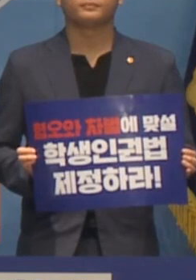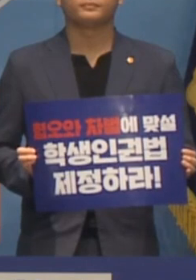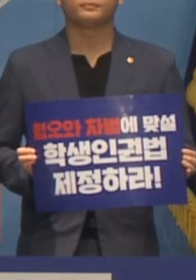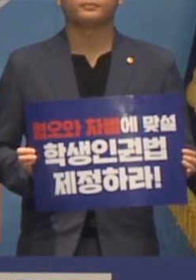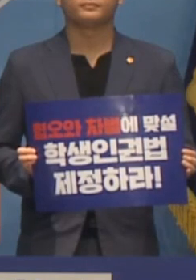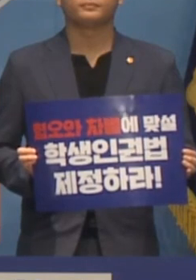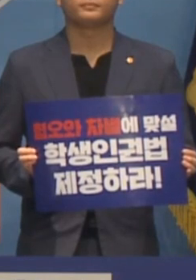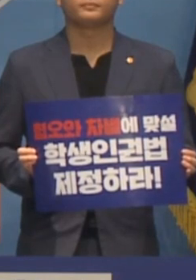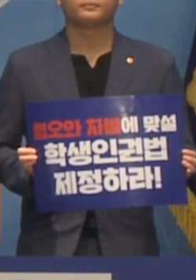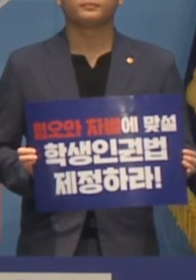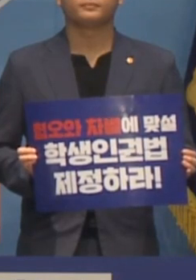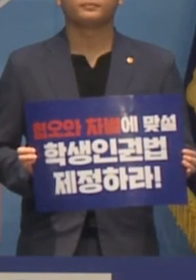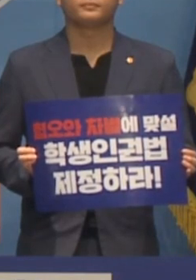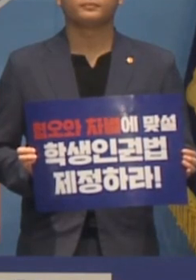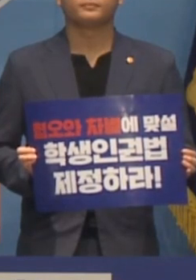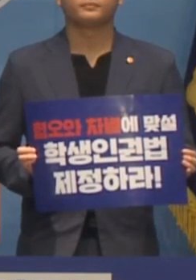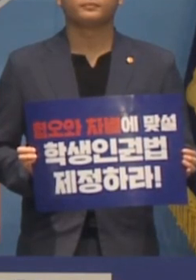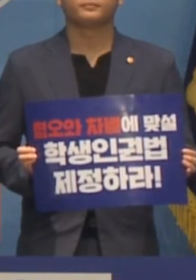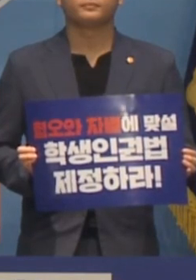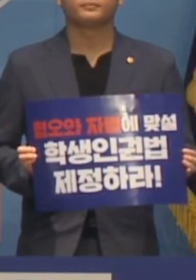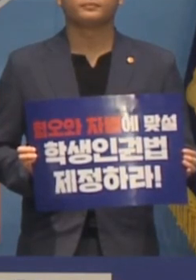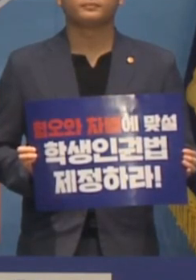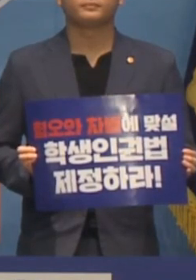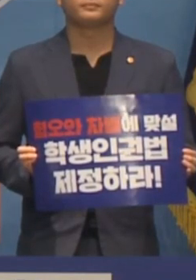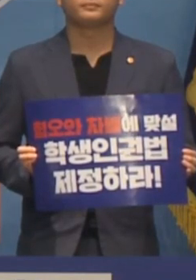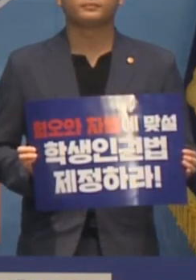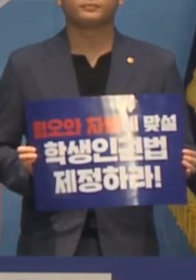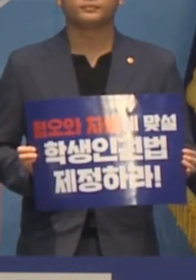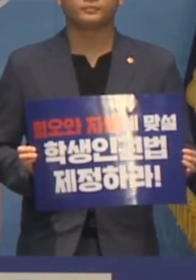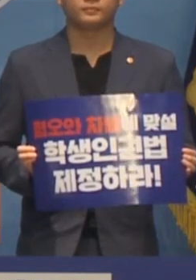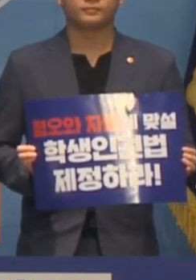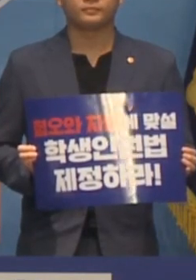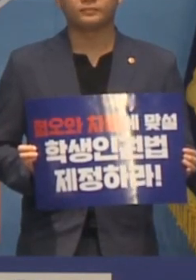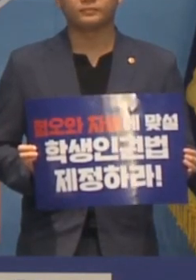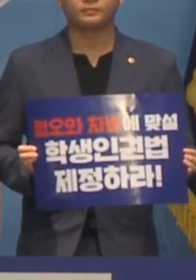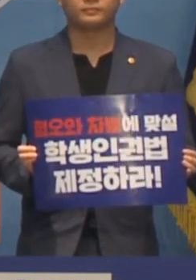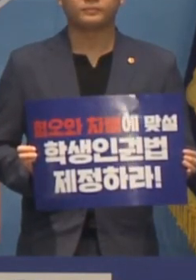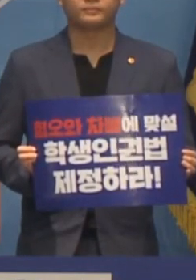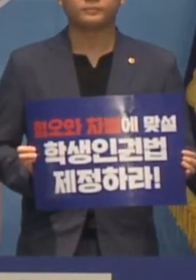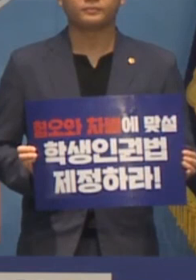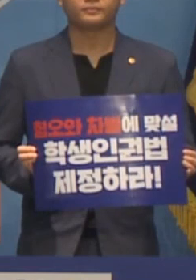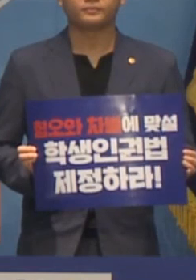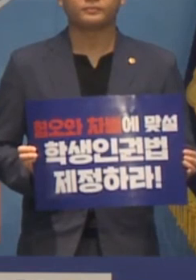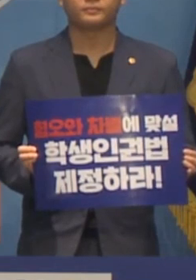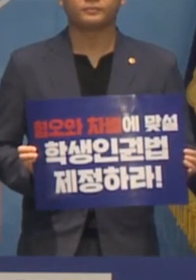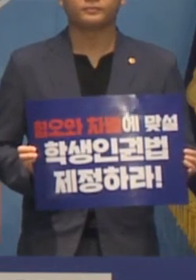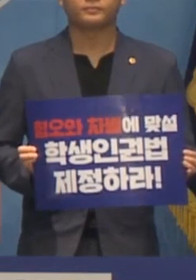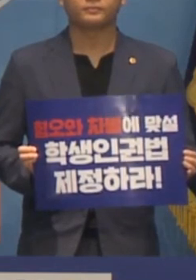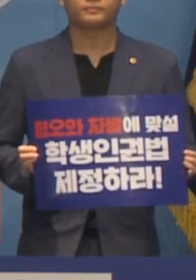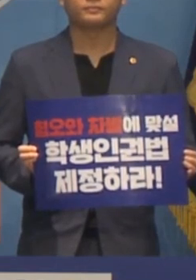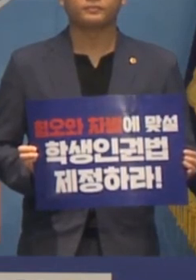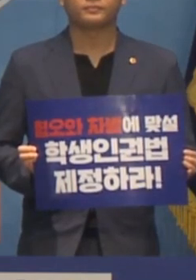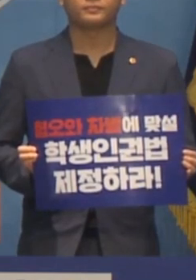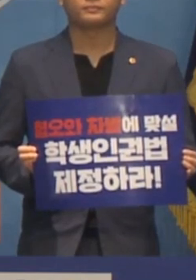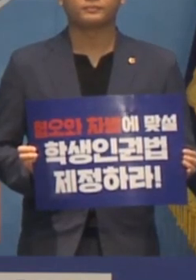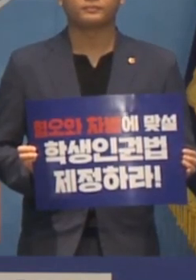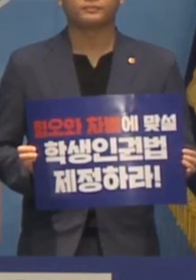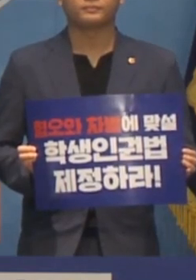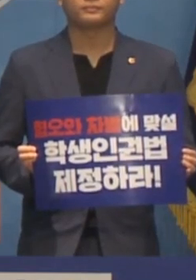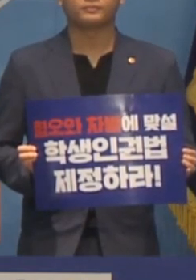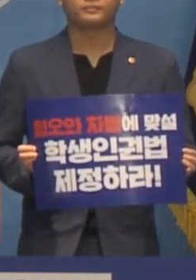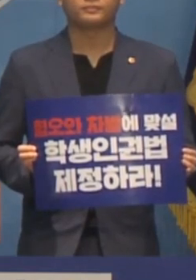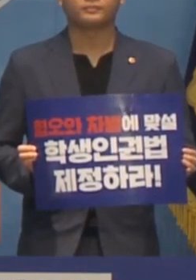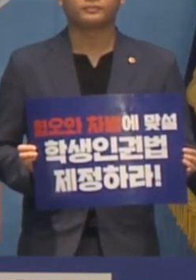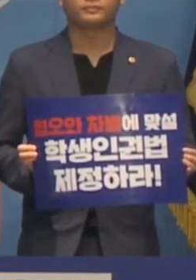6.35건이었습니다. 학생 인권 조례가 있는 지역이 학교 폭력 발생 건수가 적다는 것입니다. 사실 학생